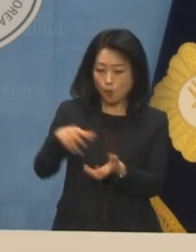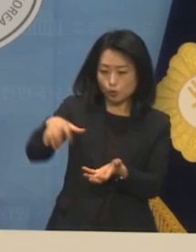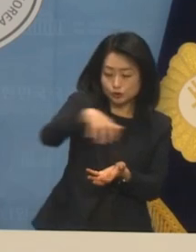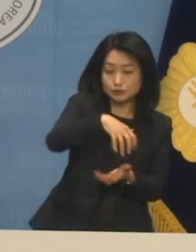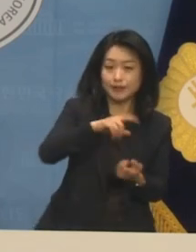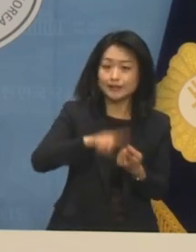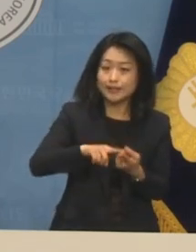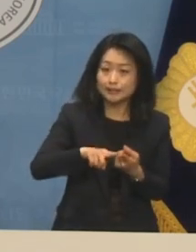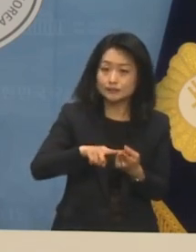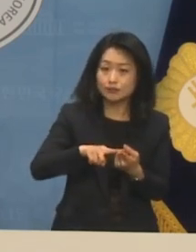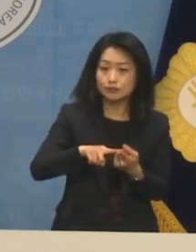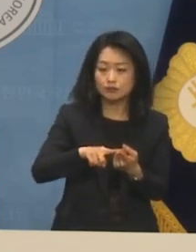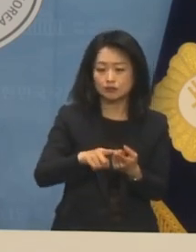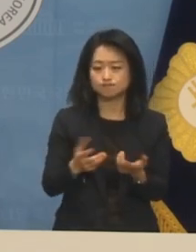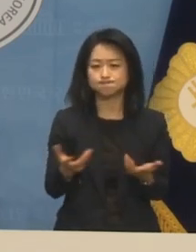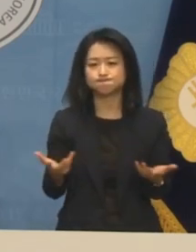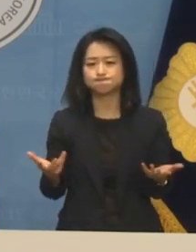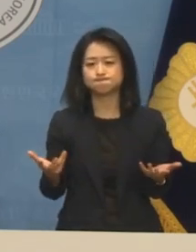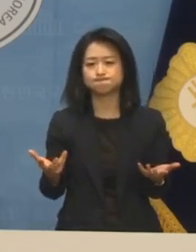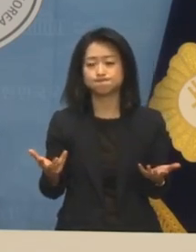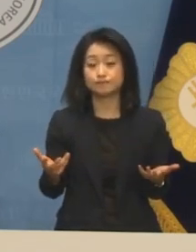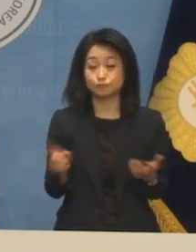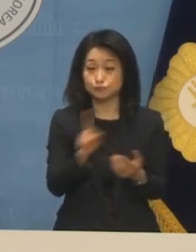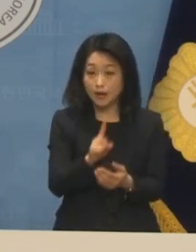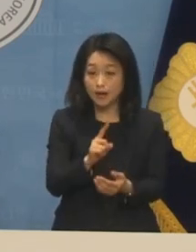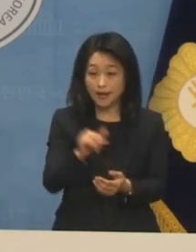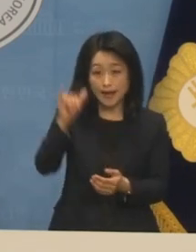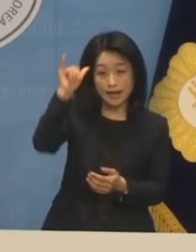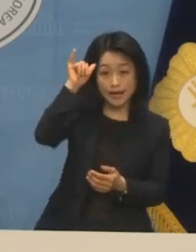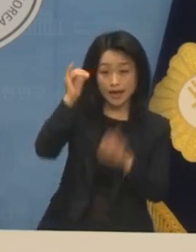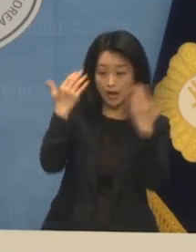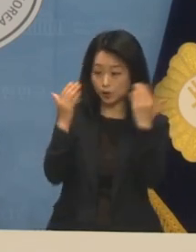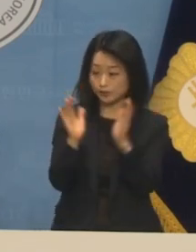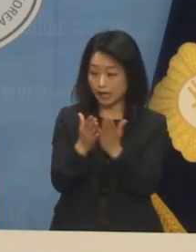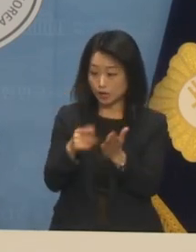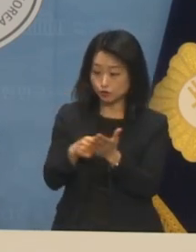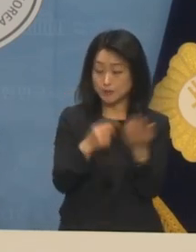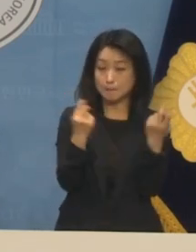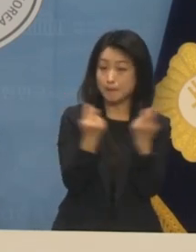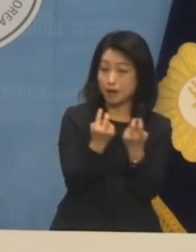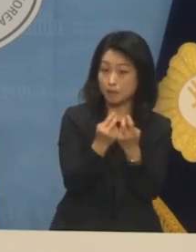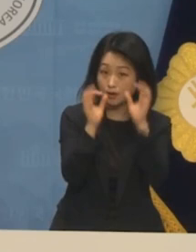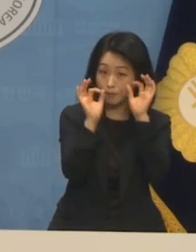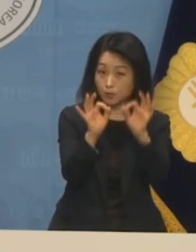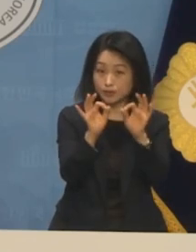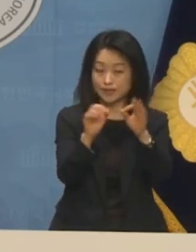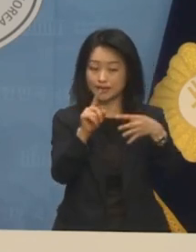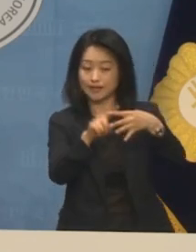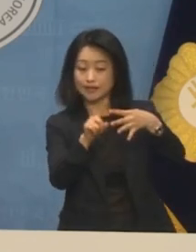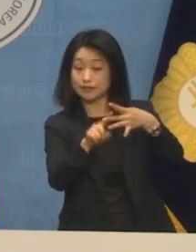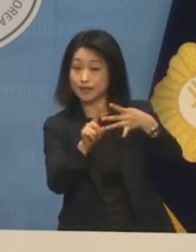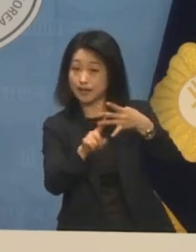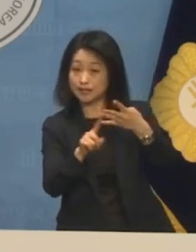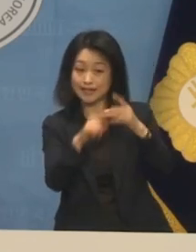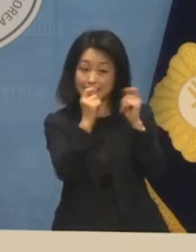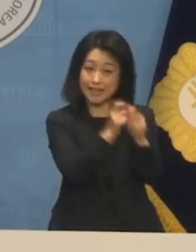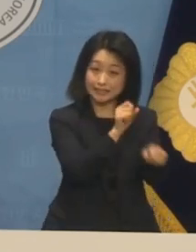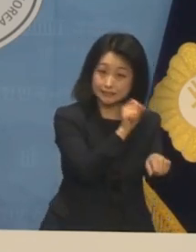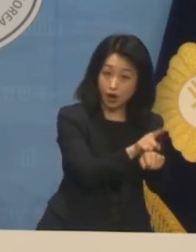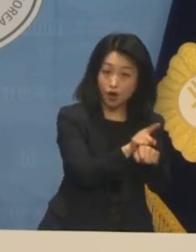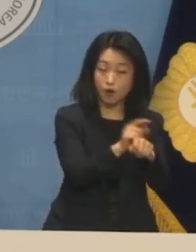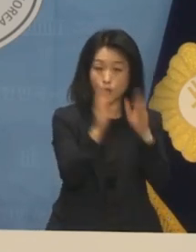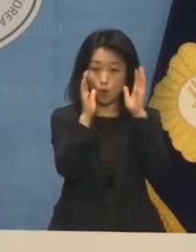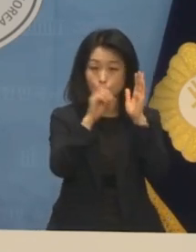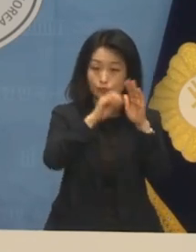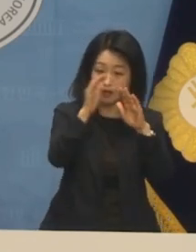대책이 전무하다는 것입니다. AI 디지털 교과서 추진 방안에 따르면 4가지 분야인 개인 특성, 학업